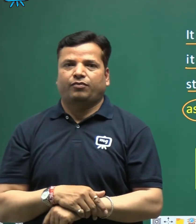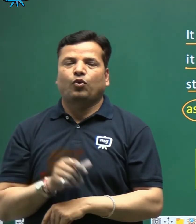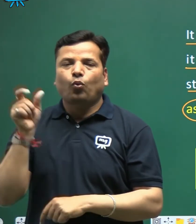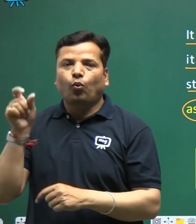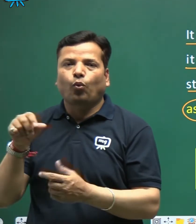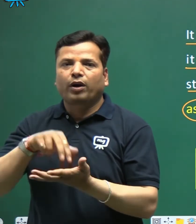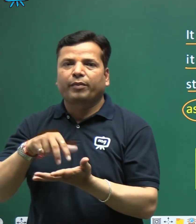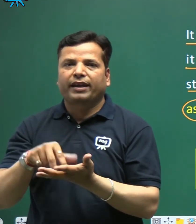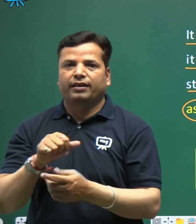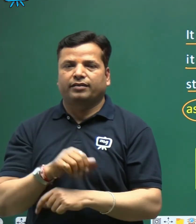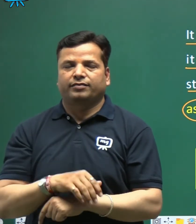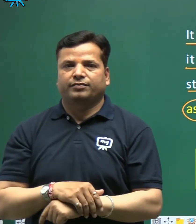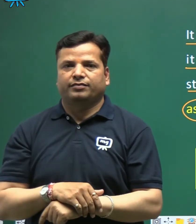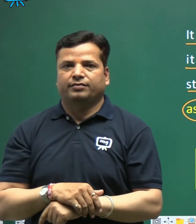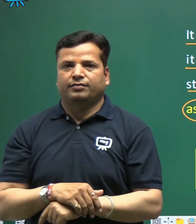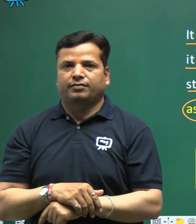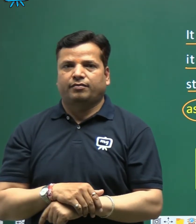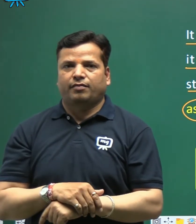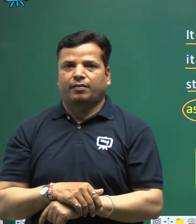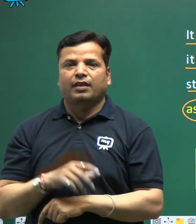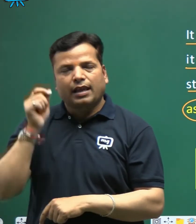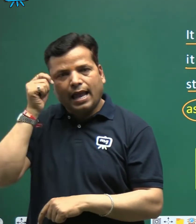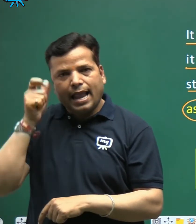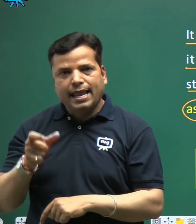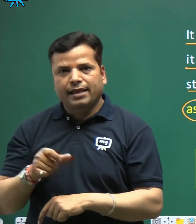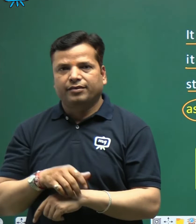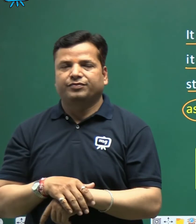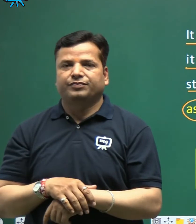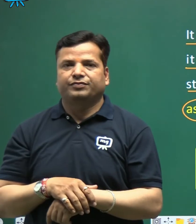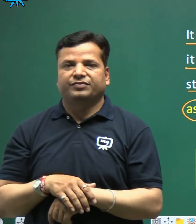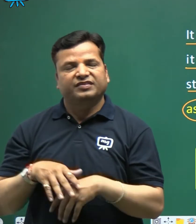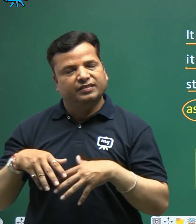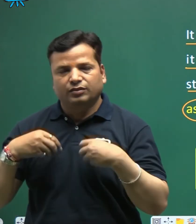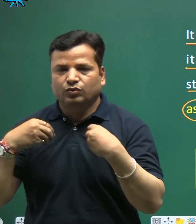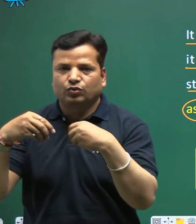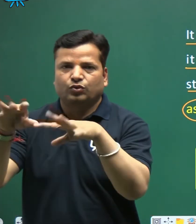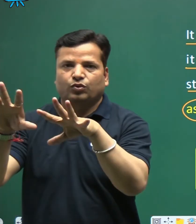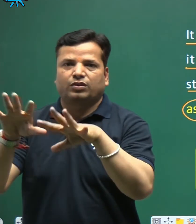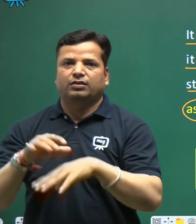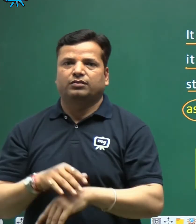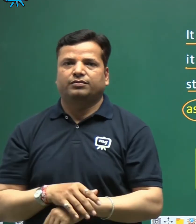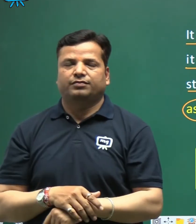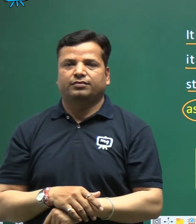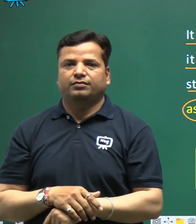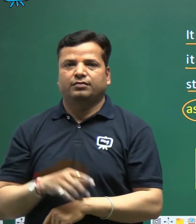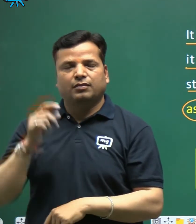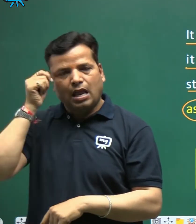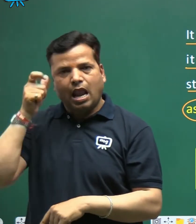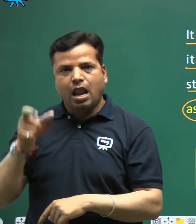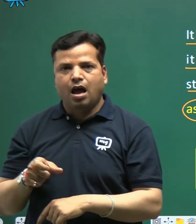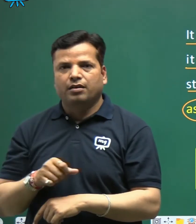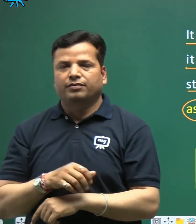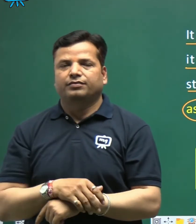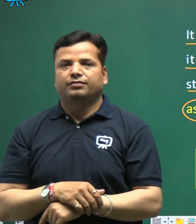Word meanings: leave, छोड़ना,